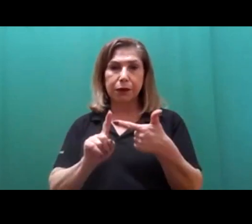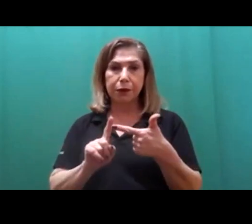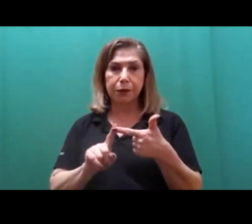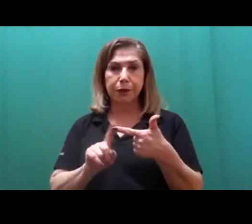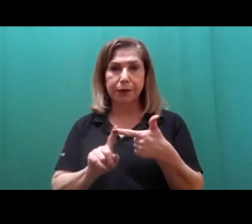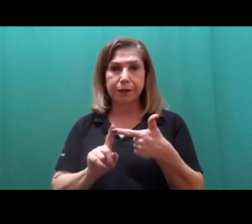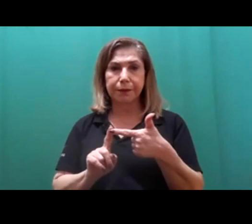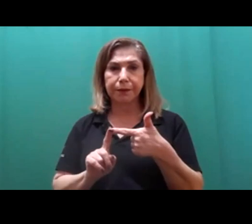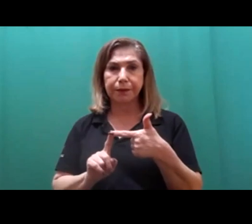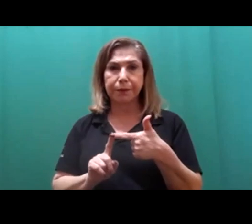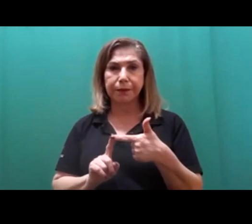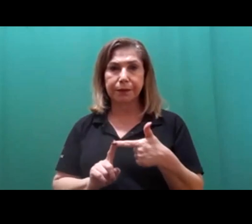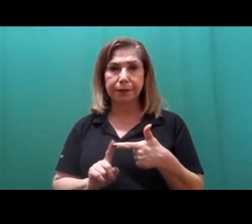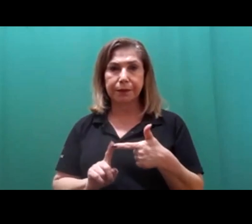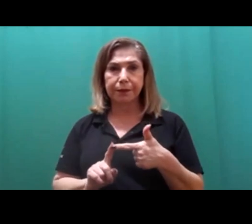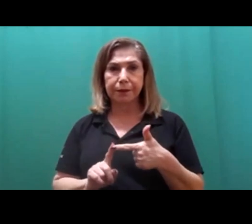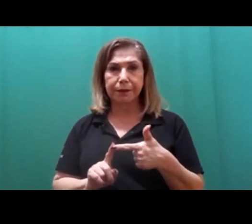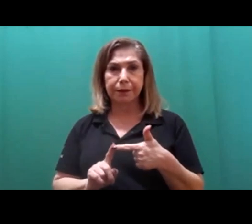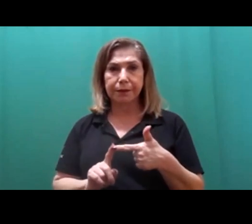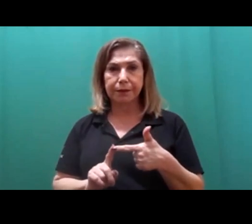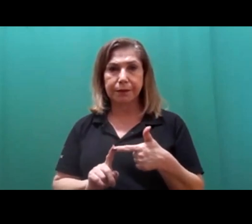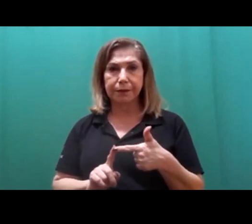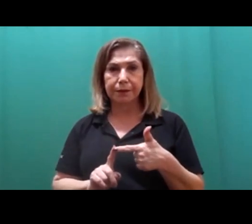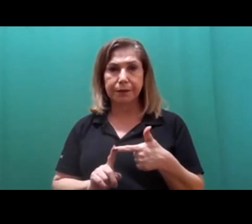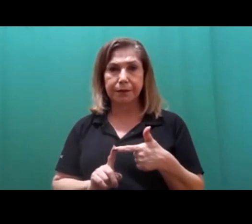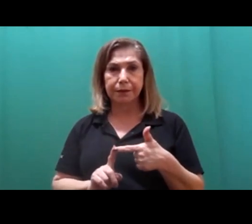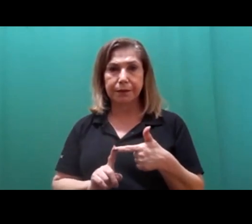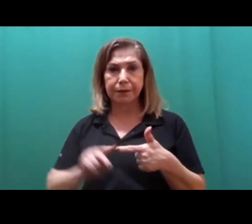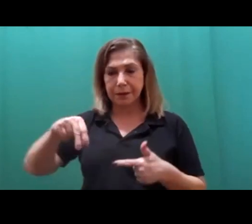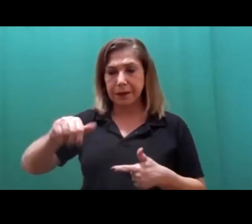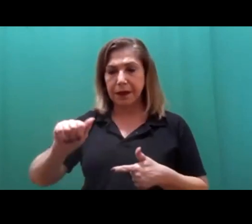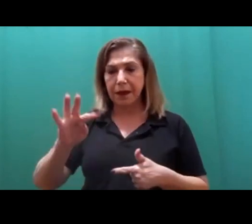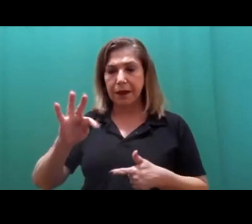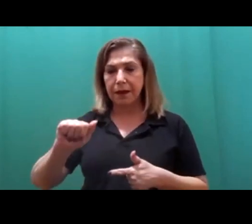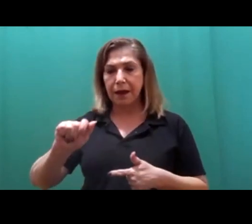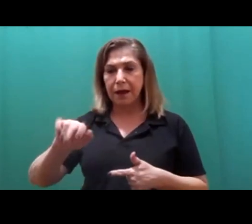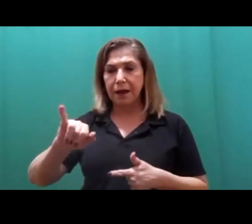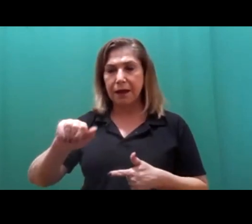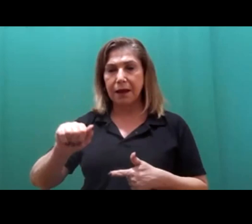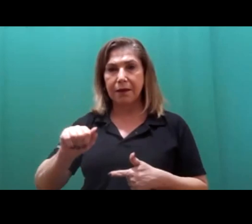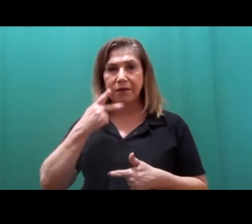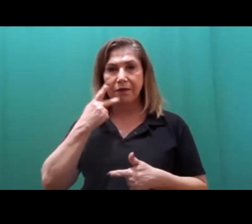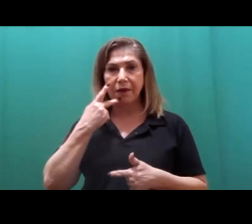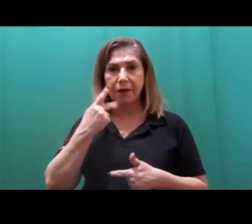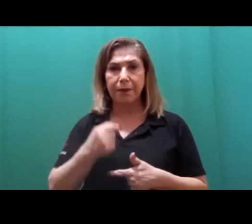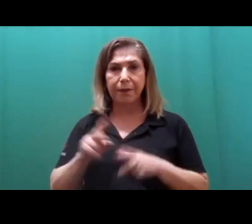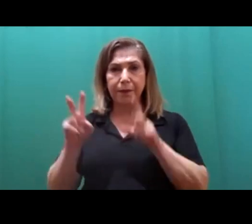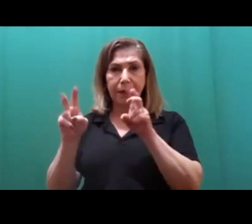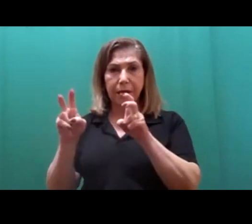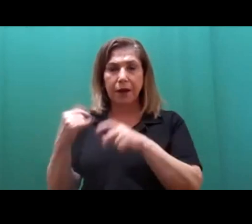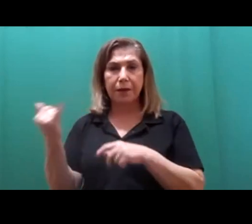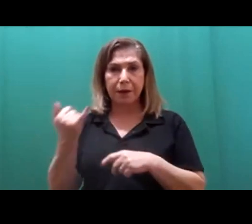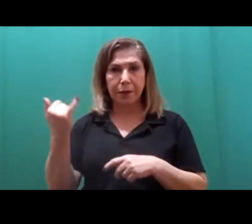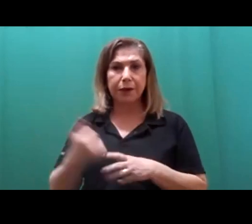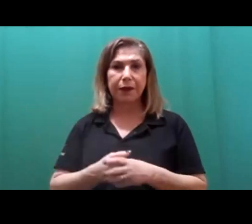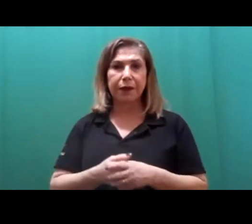veio da fala da Natália, que eu entendo também que é importante para a gente